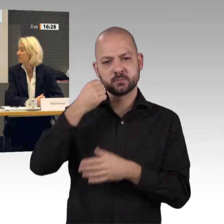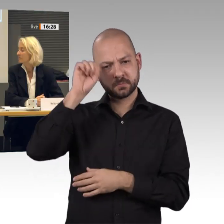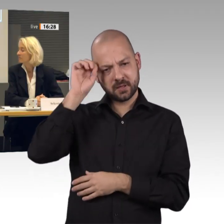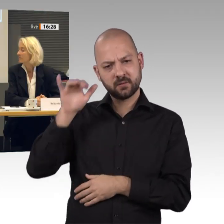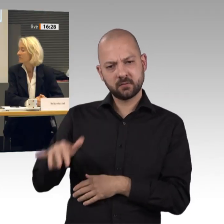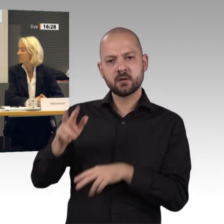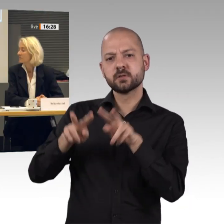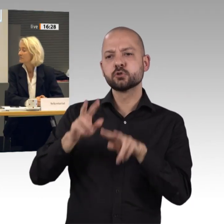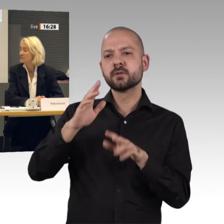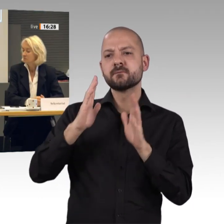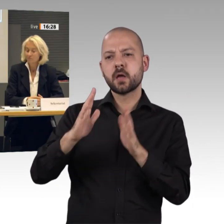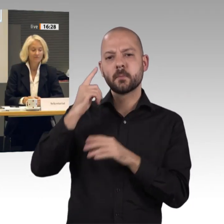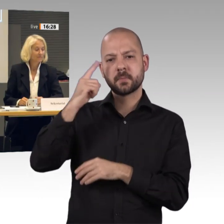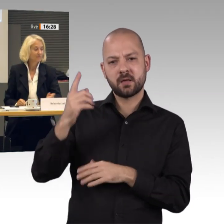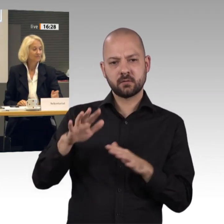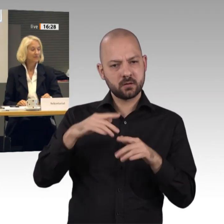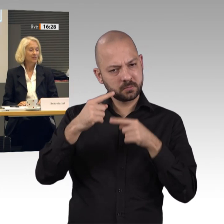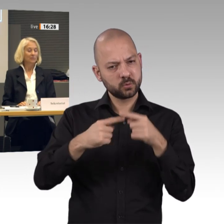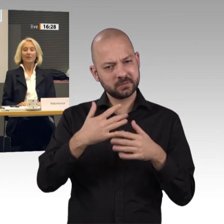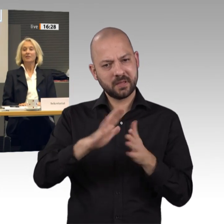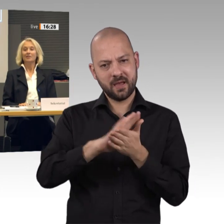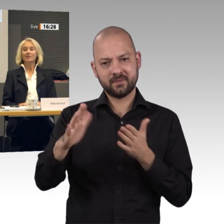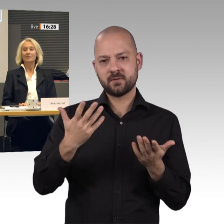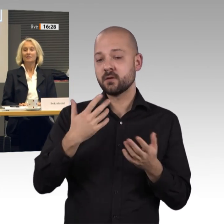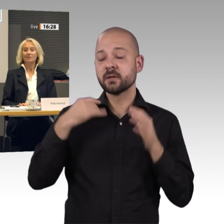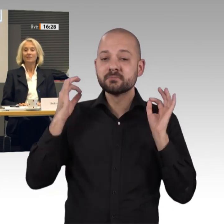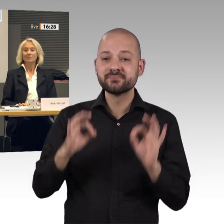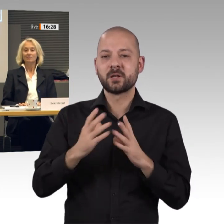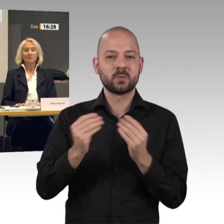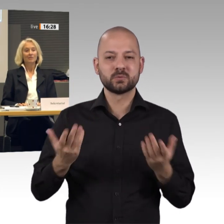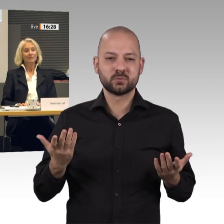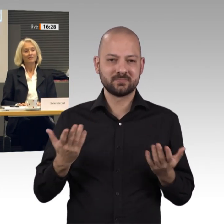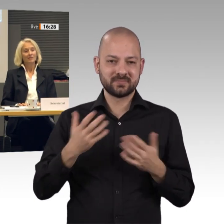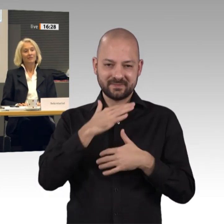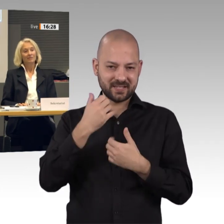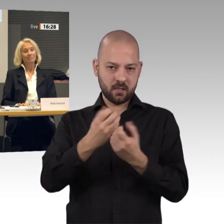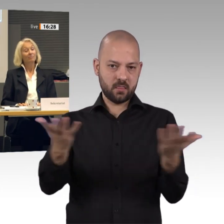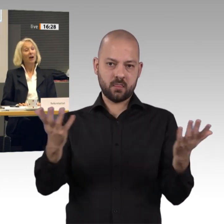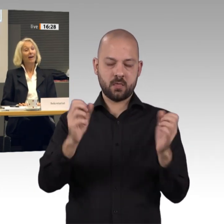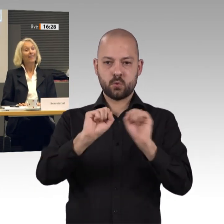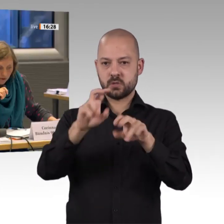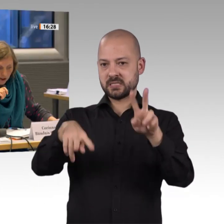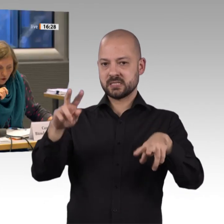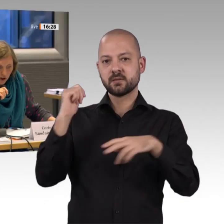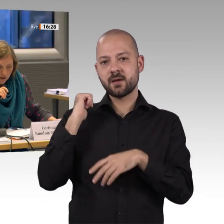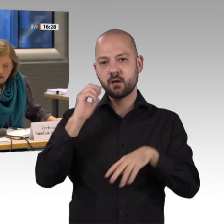Dankeschön. Wir hätten noch ein paar Sekunden, aber nicht viel, Frau Rüffer. Ja, dann mache ich ganz